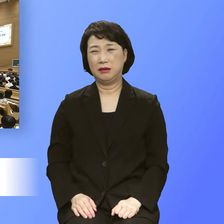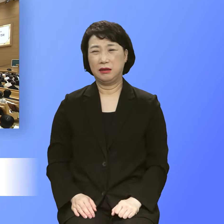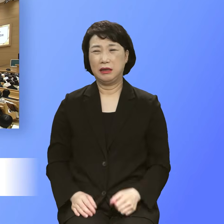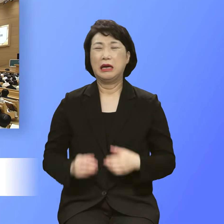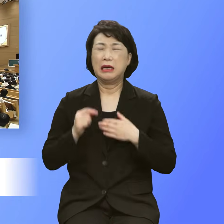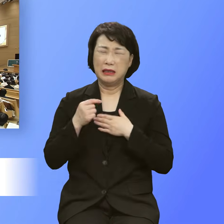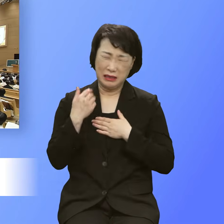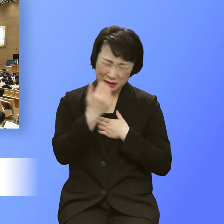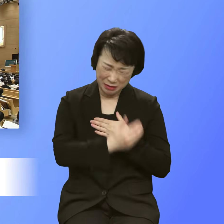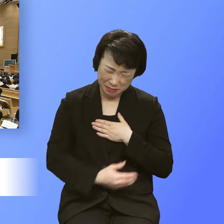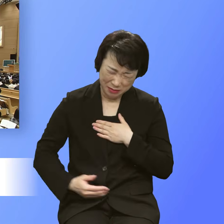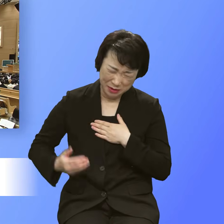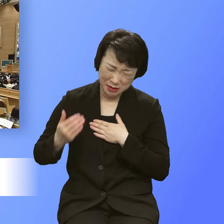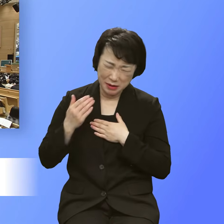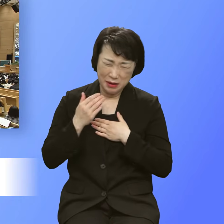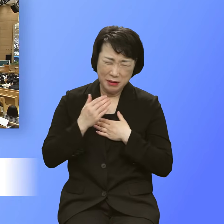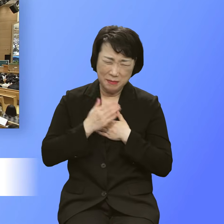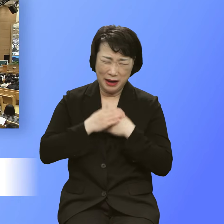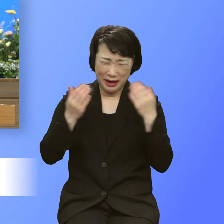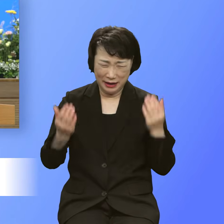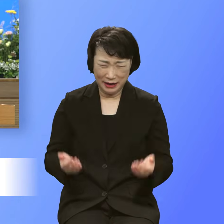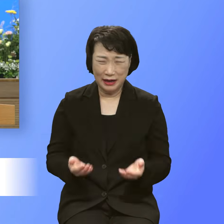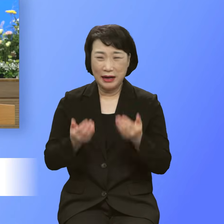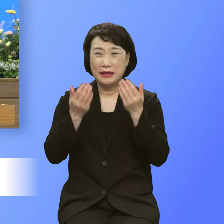이 몸